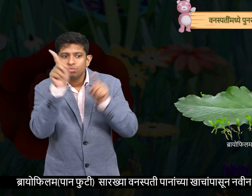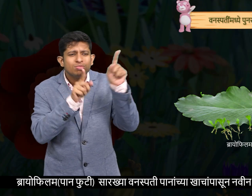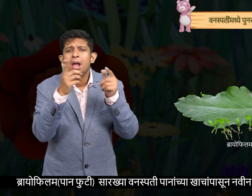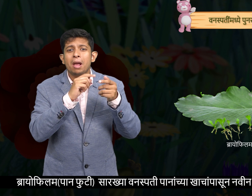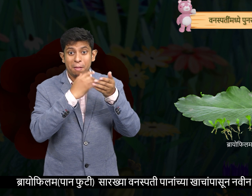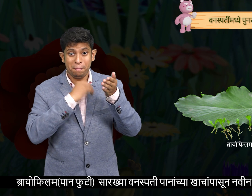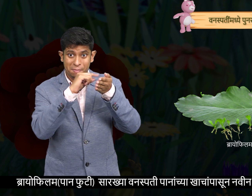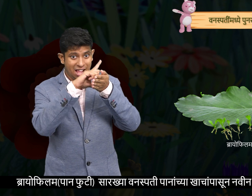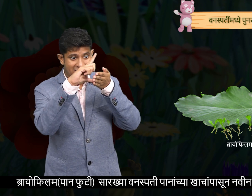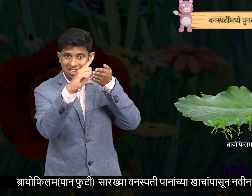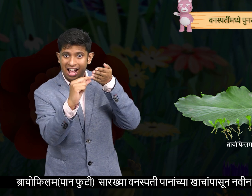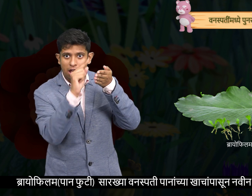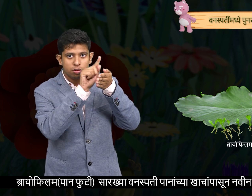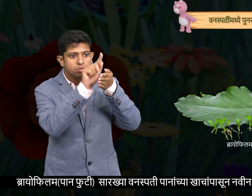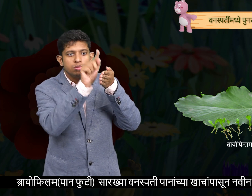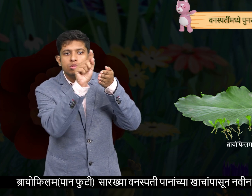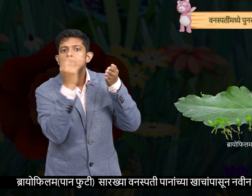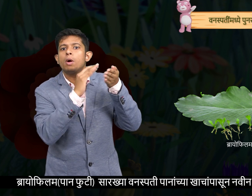वनस्पती तयार करतात.